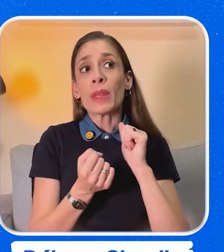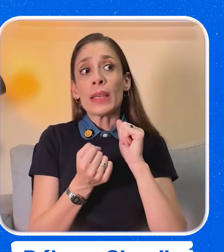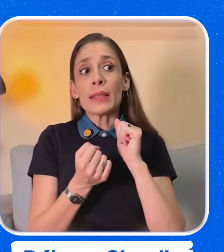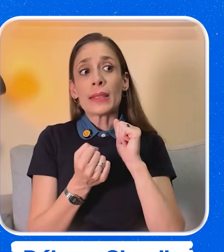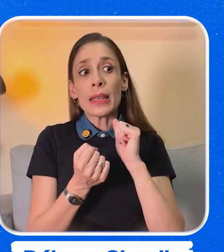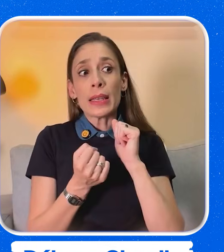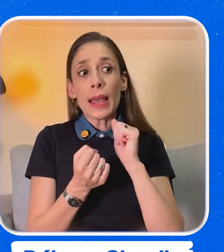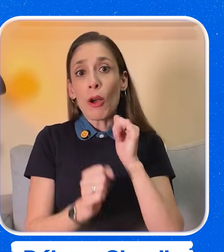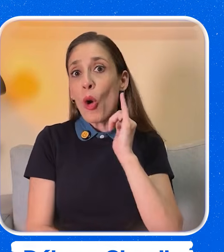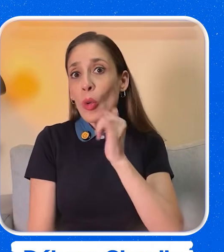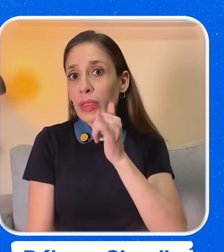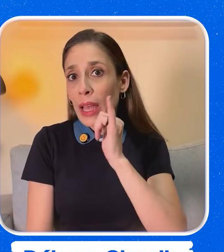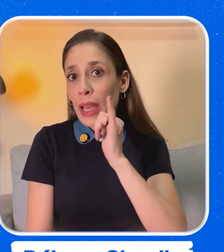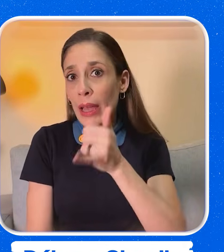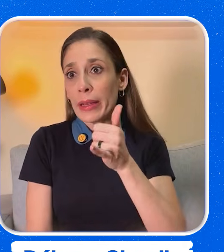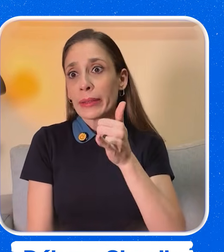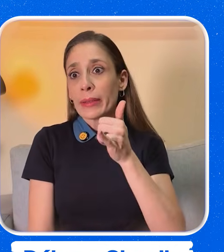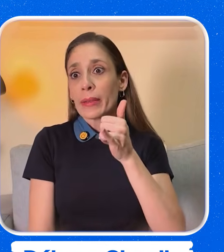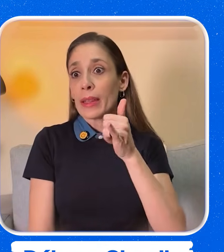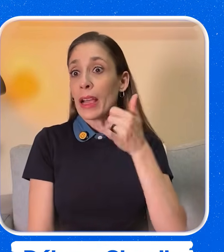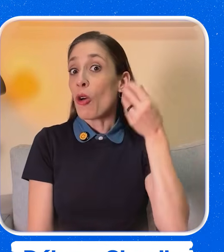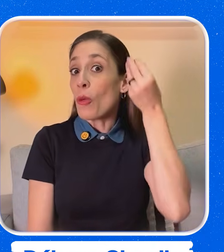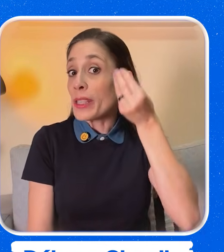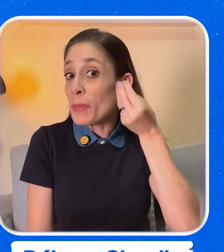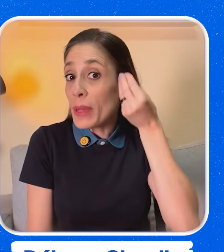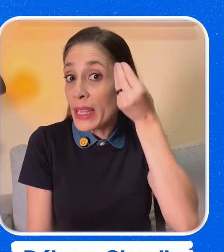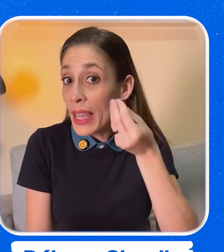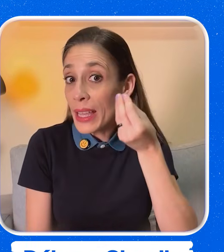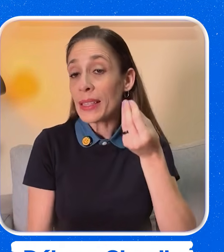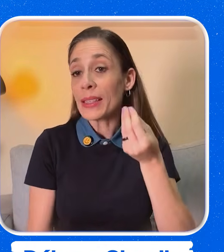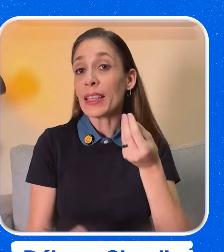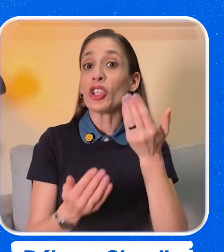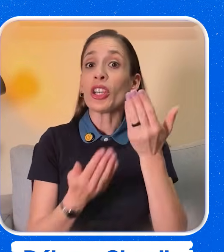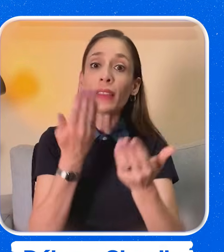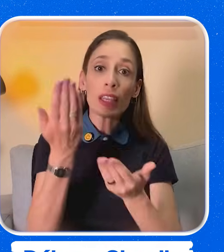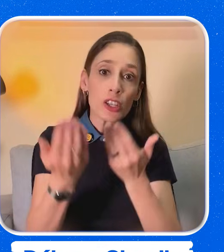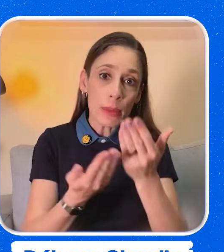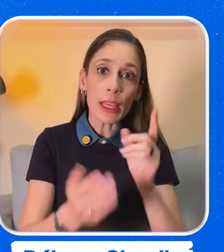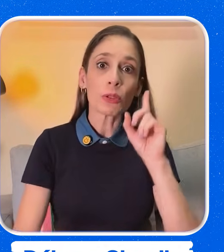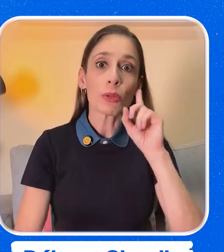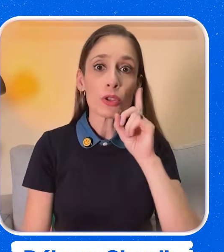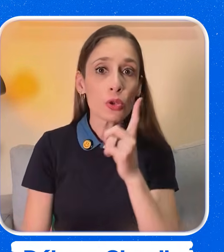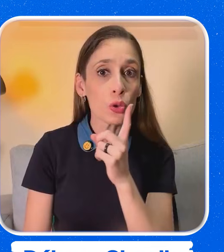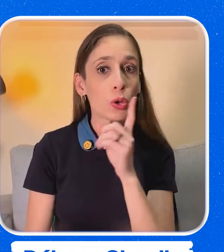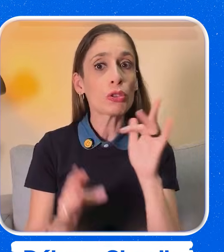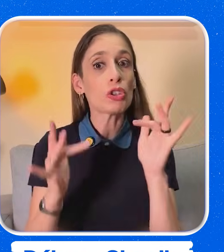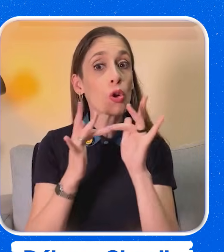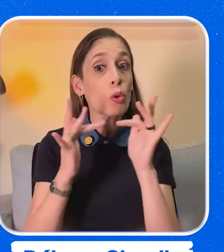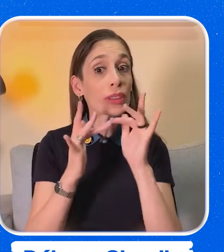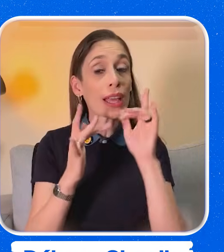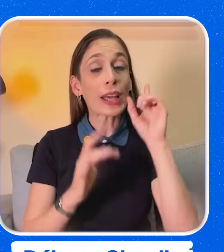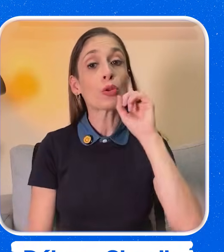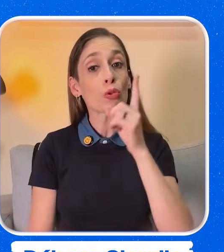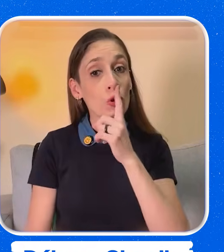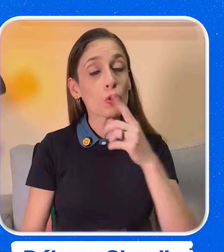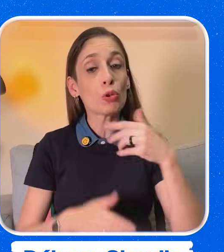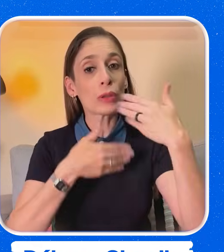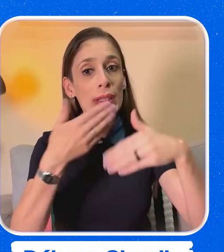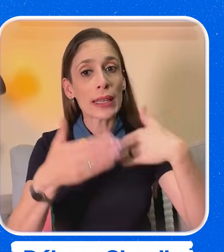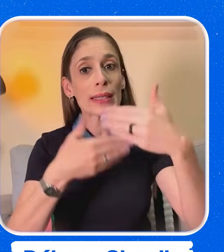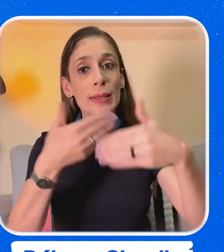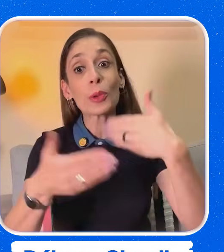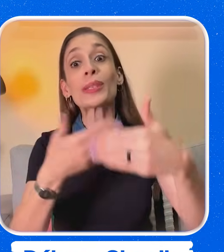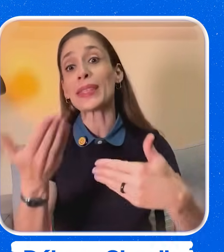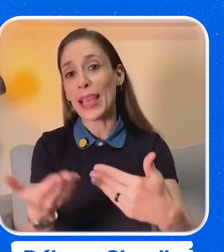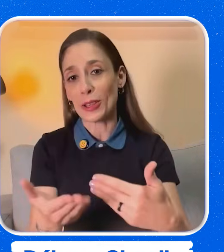misturando, seria contar alguma experiência de atendimento a surdo e de contato com